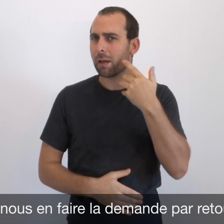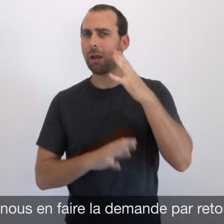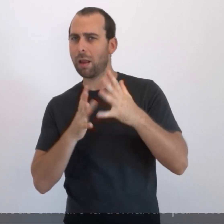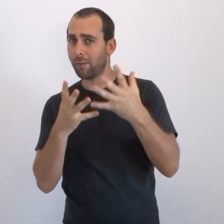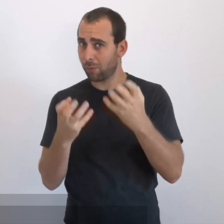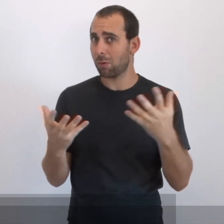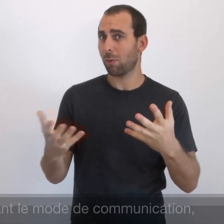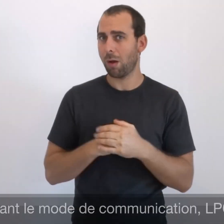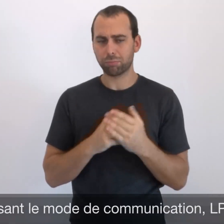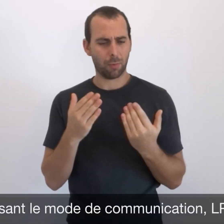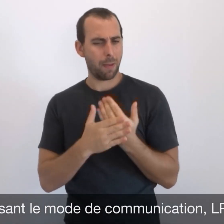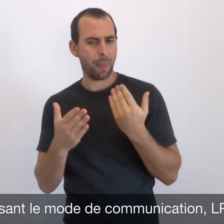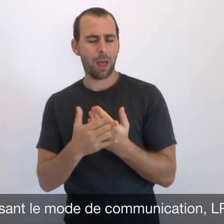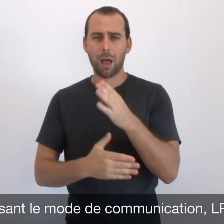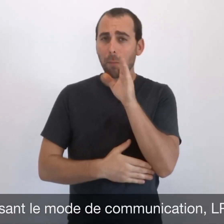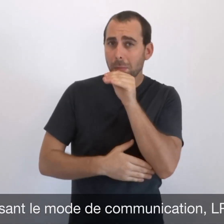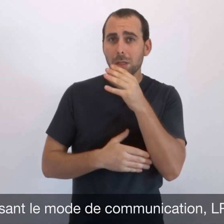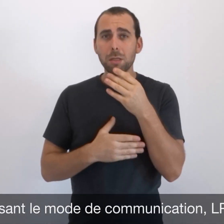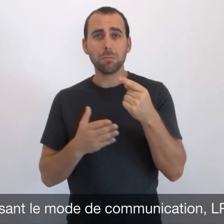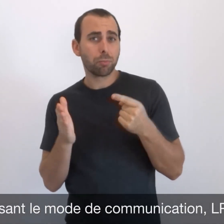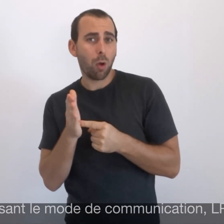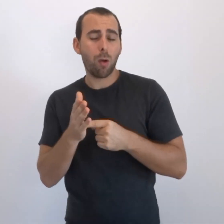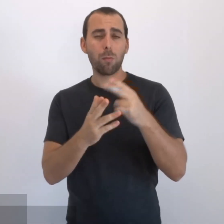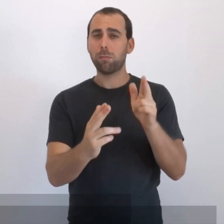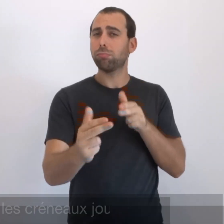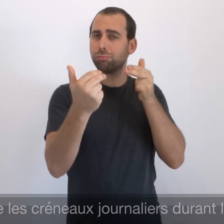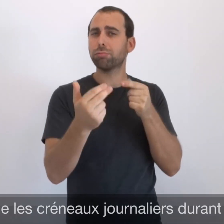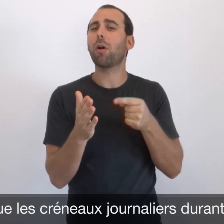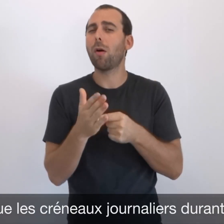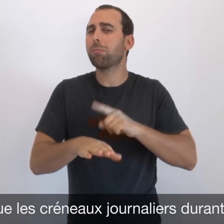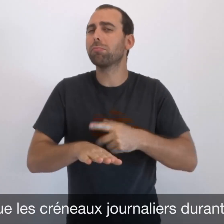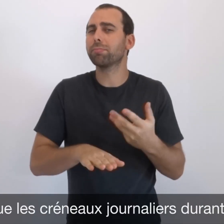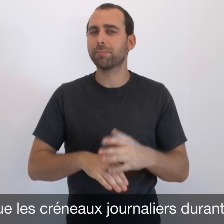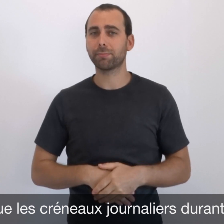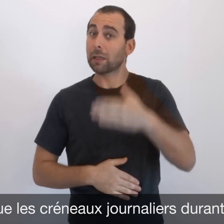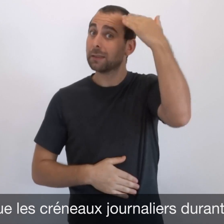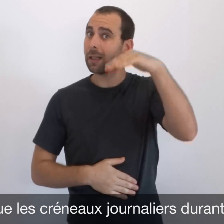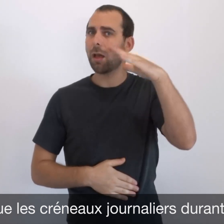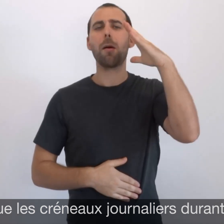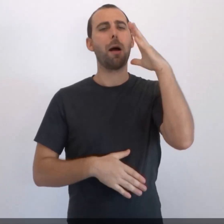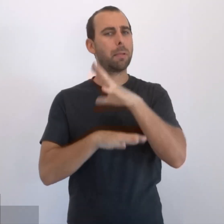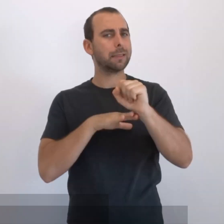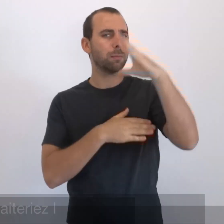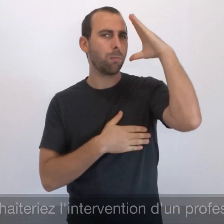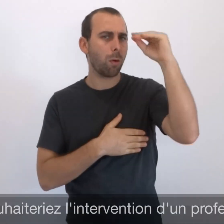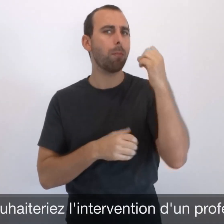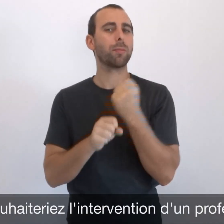mail en précisant le mode de communication LPC ou LSF ainsi que les créneaux journaliers durant lesquels vous souhaiteriez l'intervention